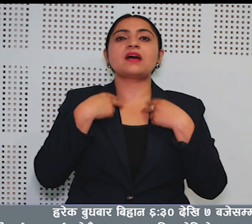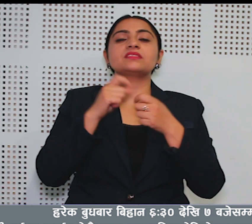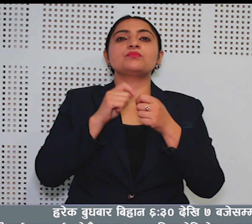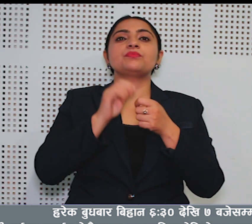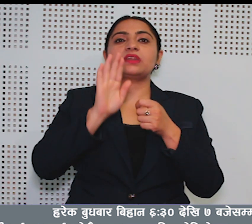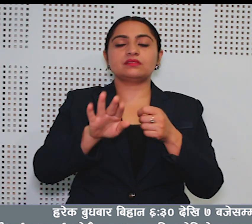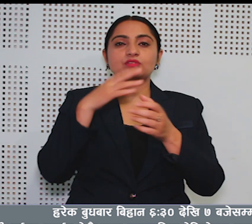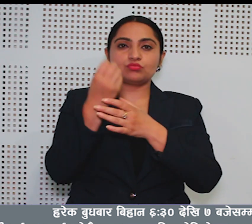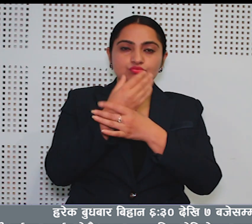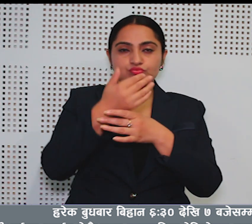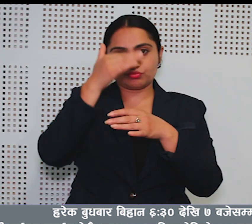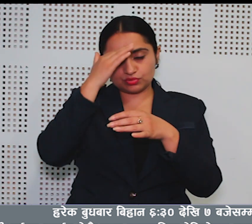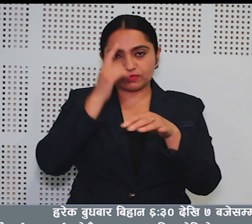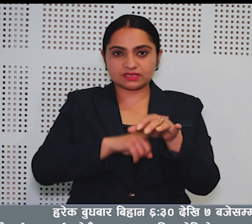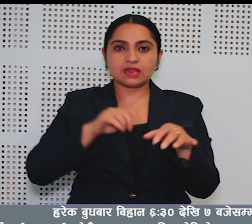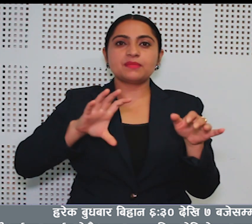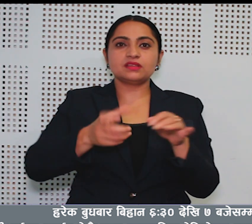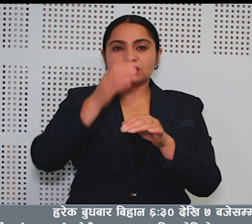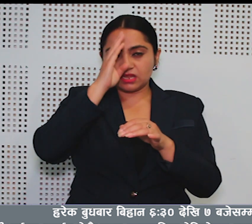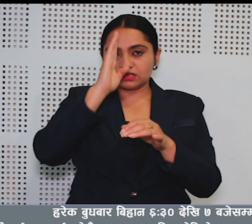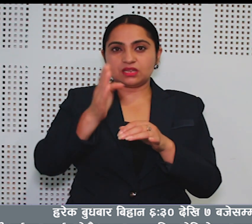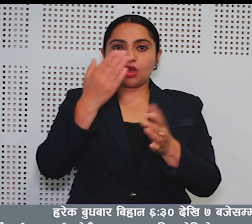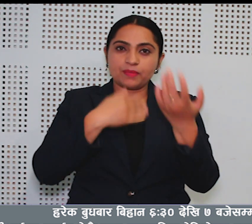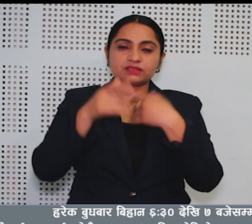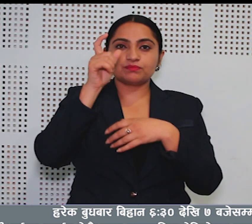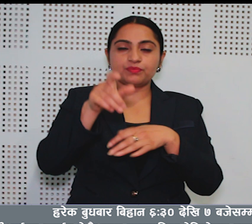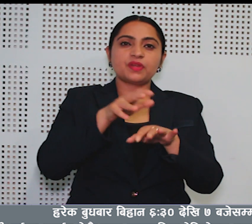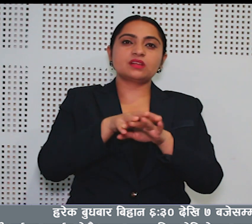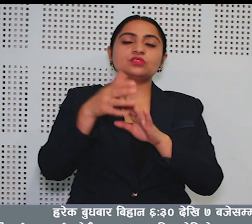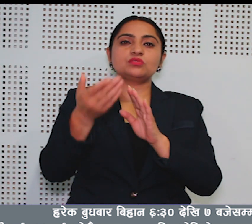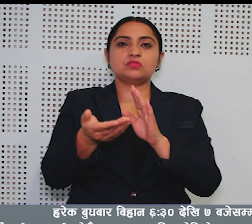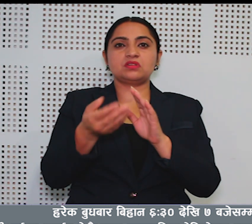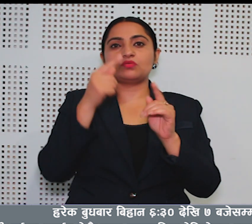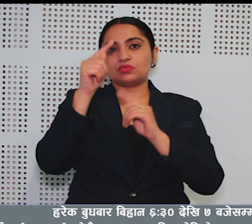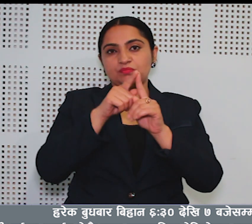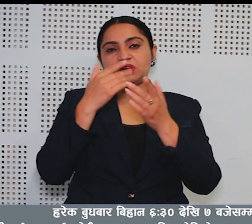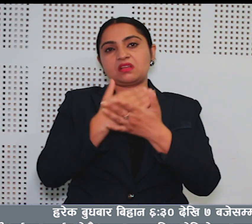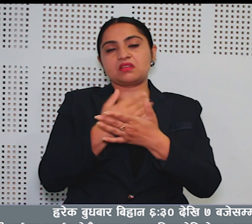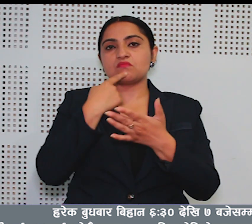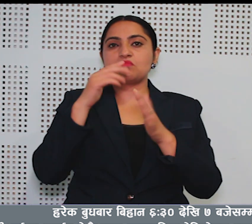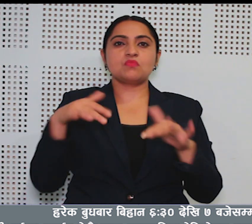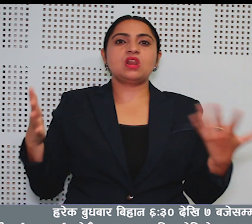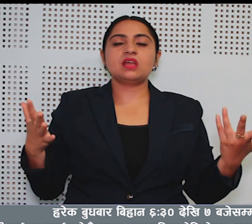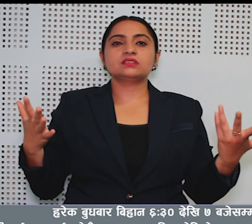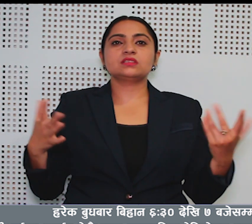विपदको समयमा स्थानीय सरकारले अपाङ्गहरूलाई कुनै पनि कार्यक्रममा खोज्दैन। कुनै कार्यक्रम